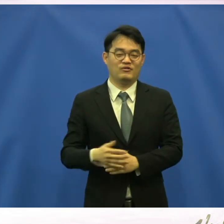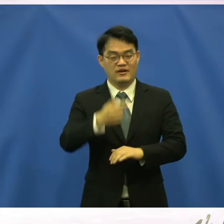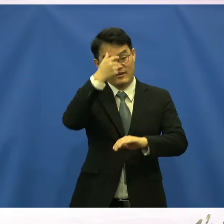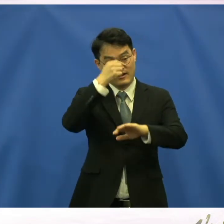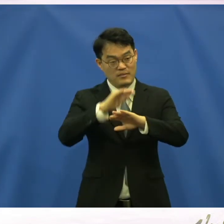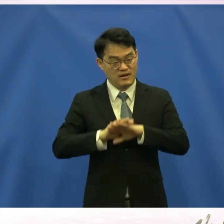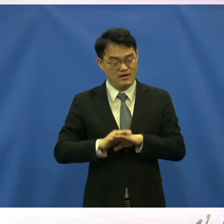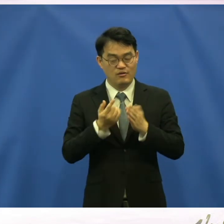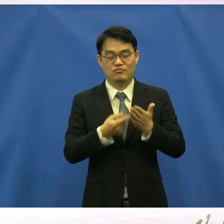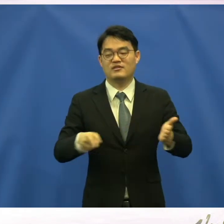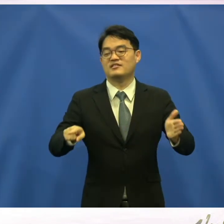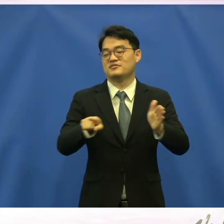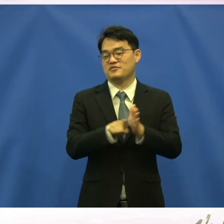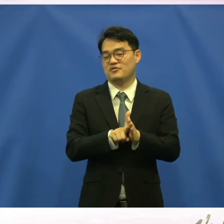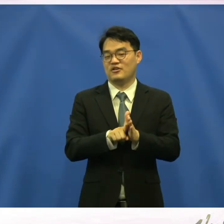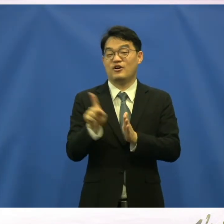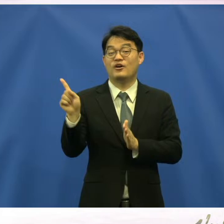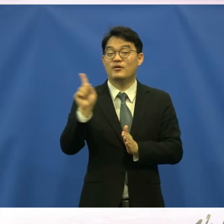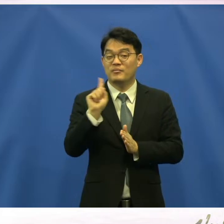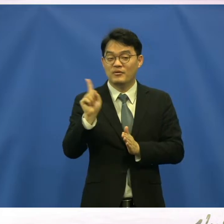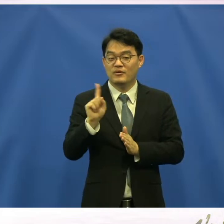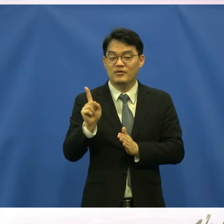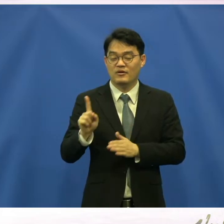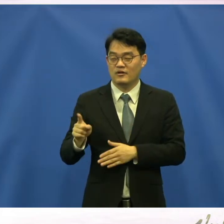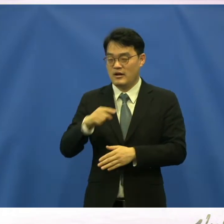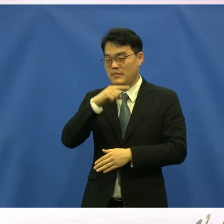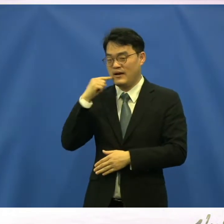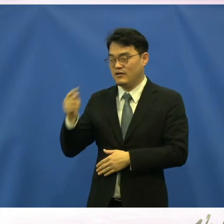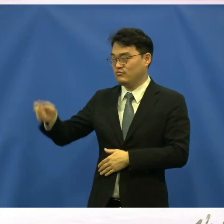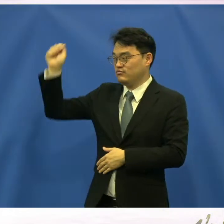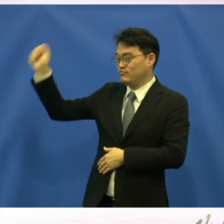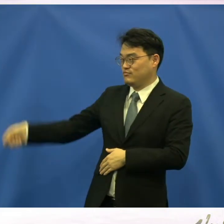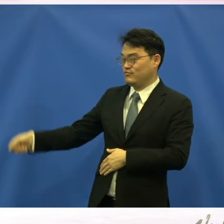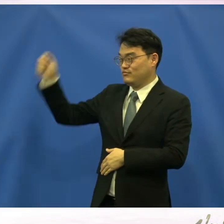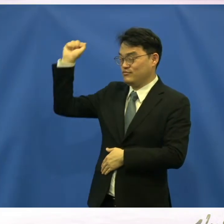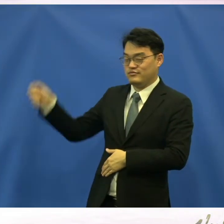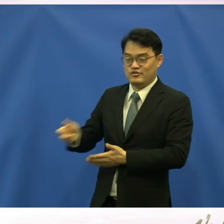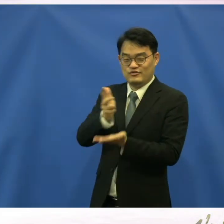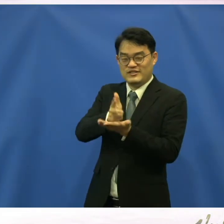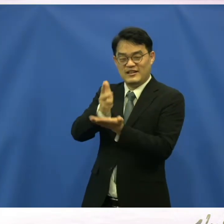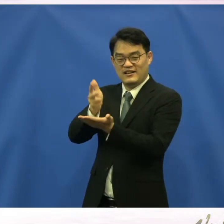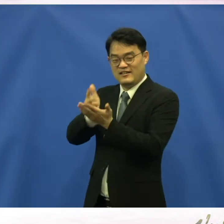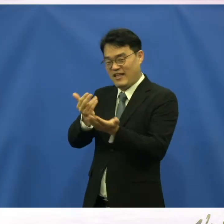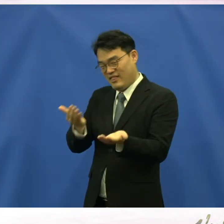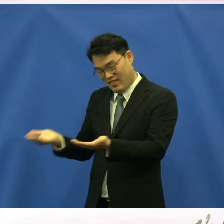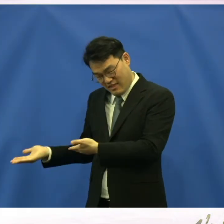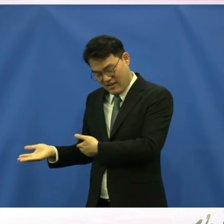많이 또 교통 안내로 바깥에 수고하시고 또 성가대로 찬양으로